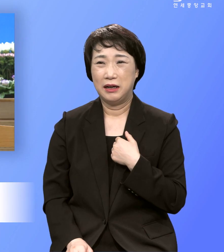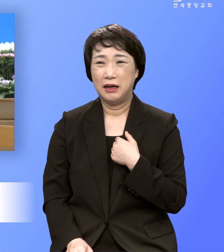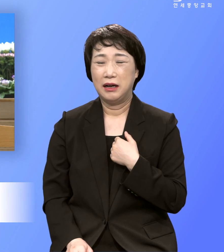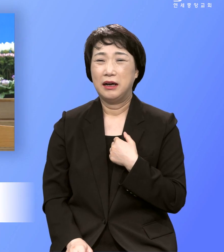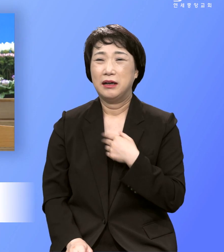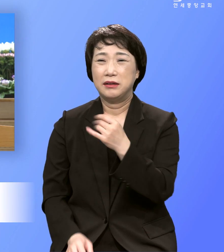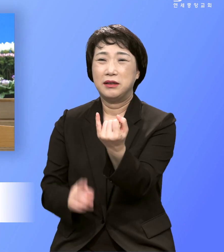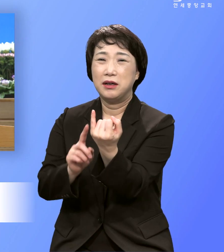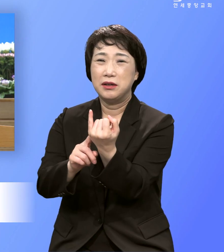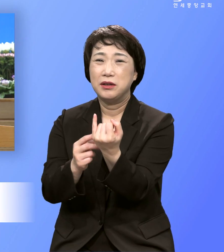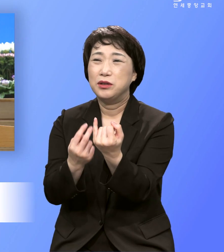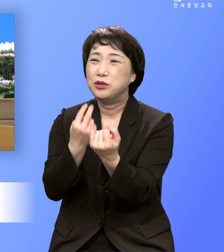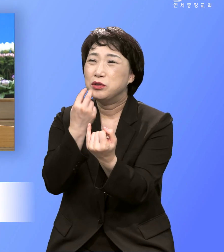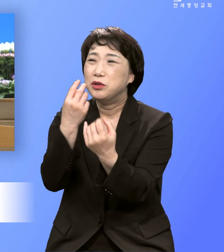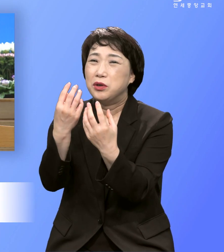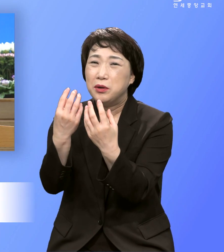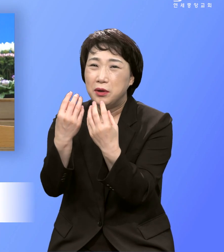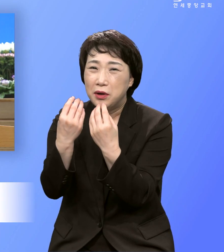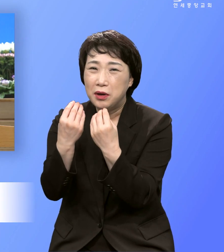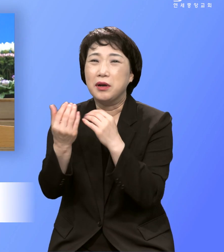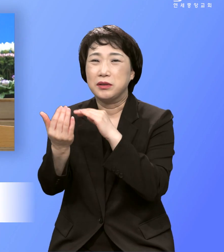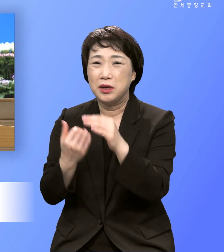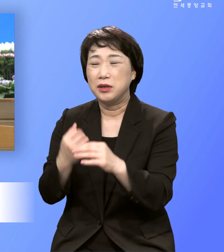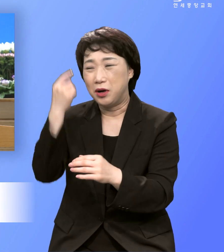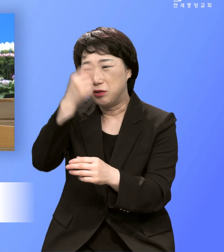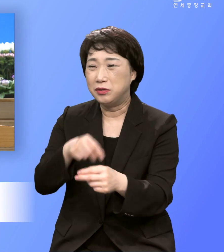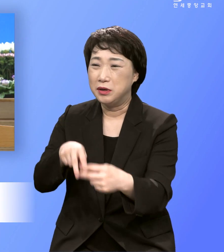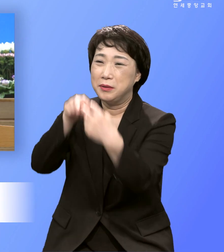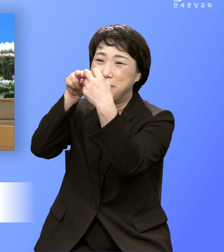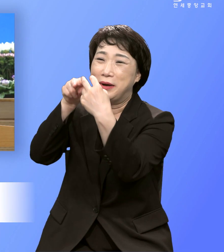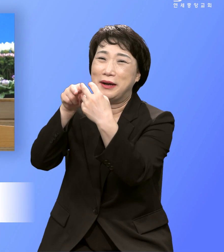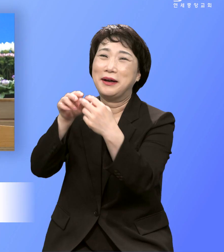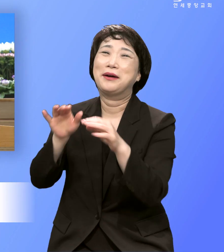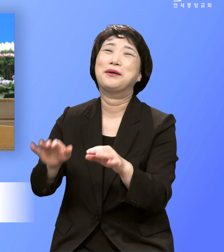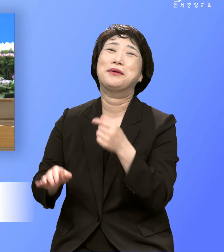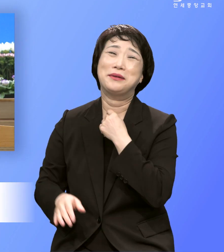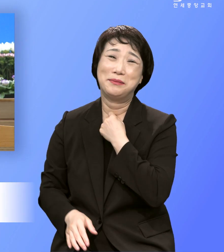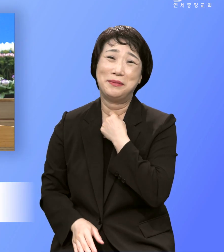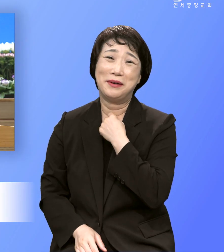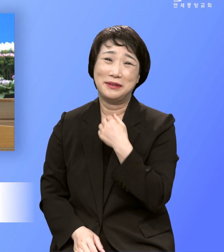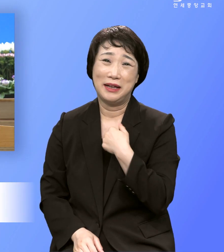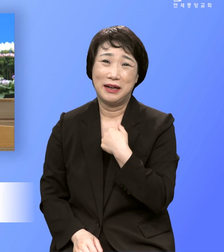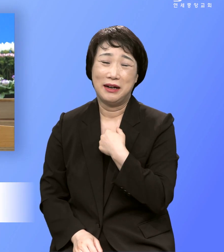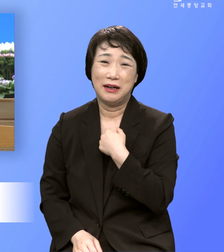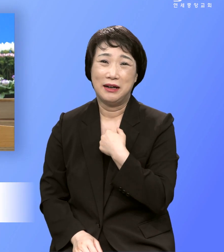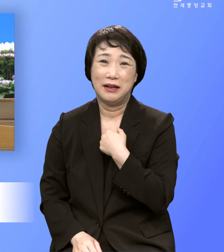숨이 떨어지기 전에 내가 가서 얼굴을 봐야 되겠다.